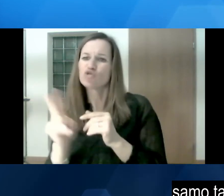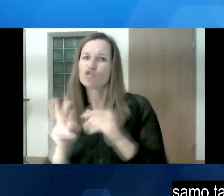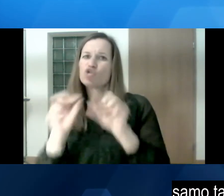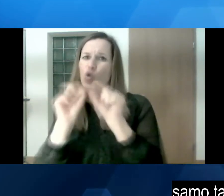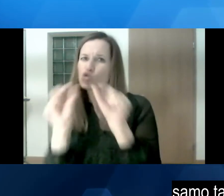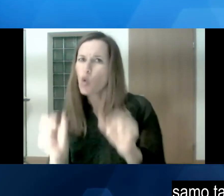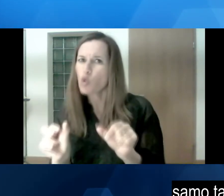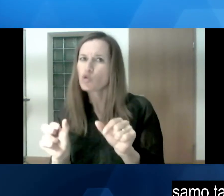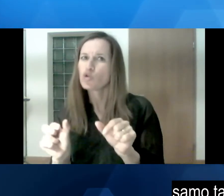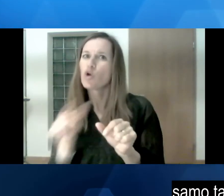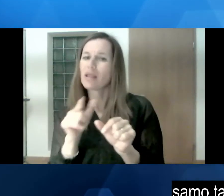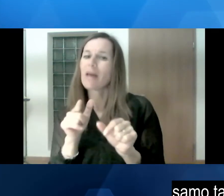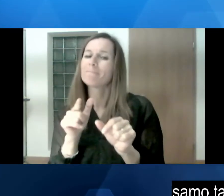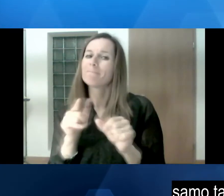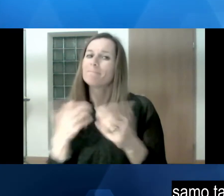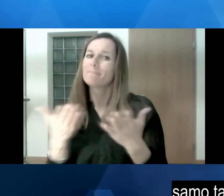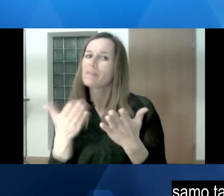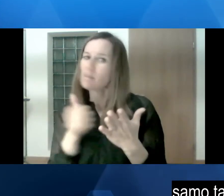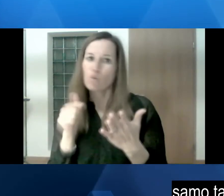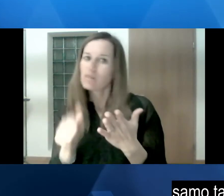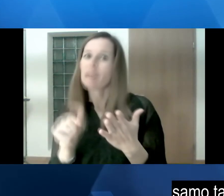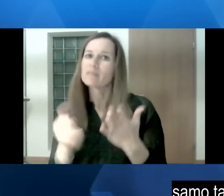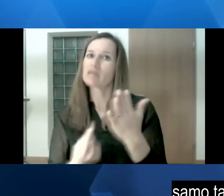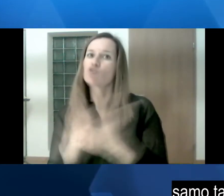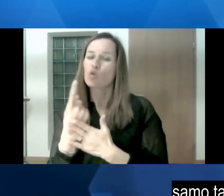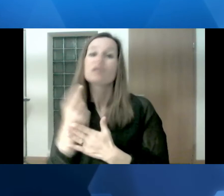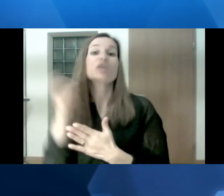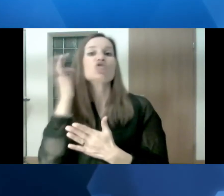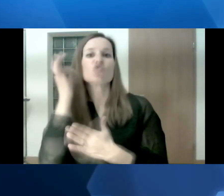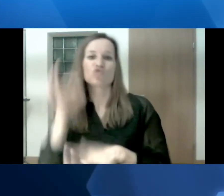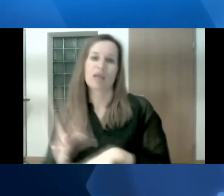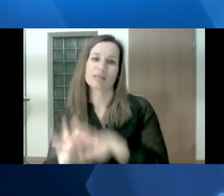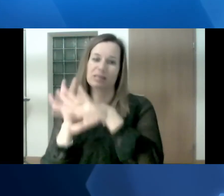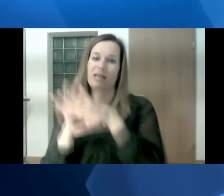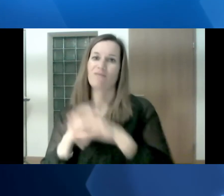smo rekli, samo tam se zgodi slušna zaznava.